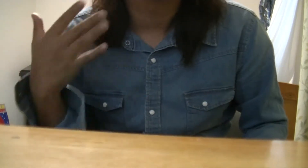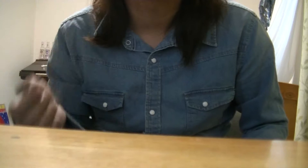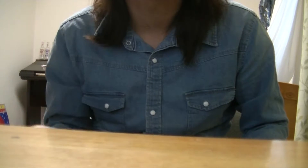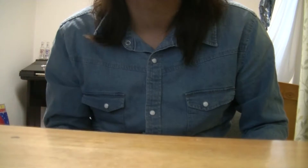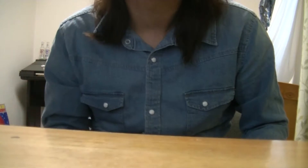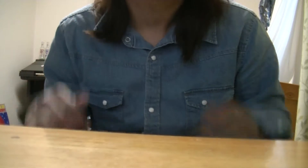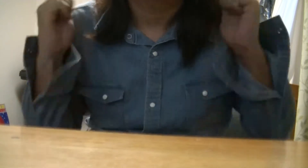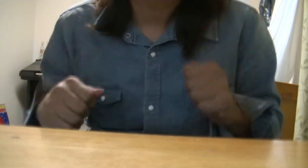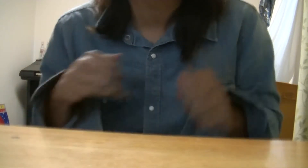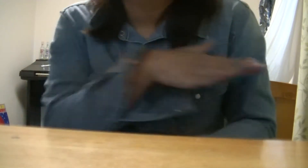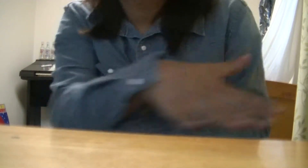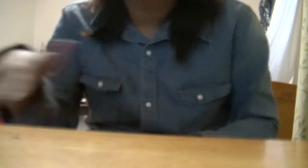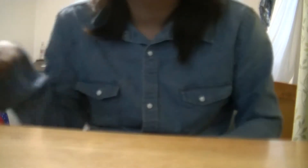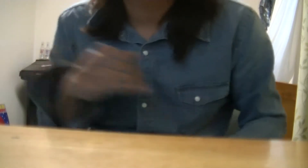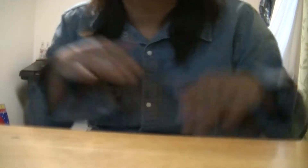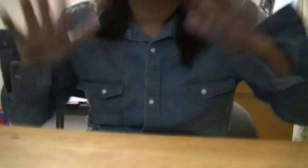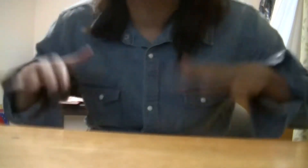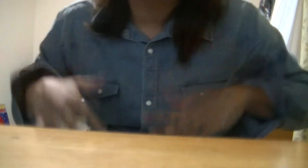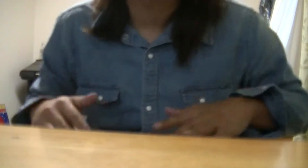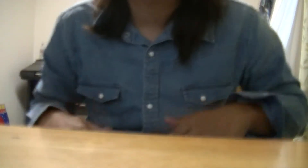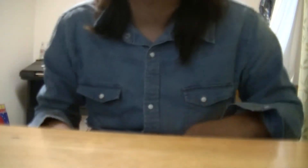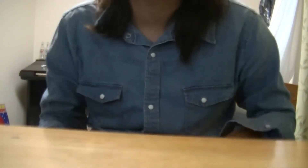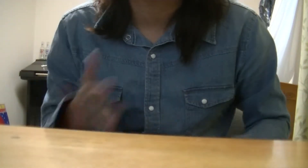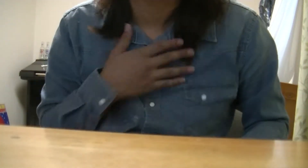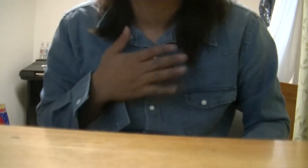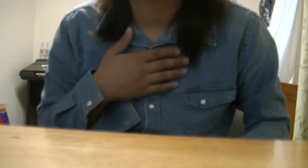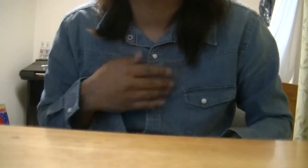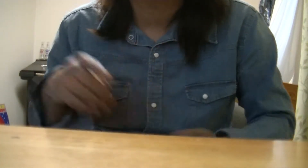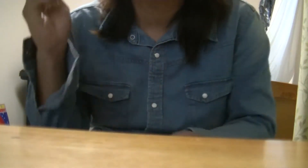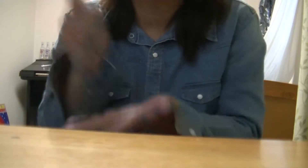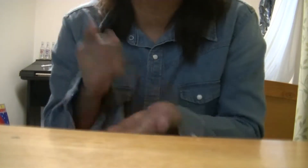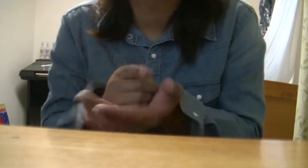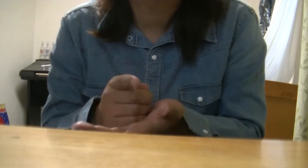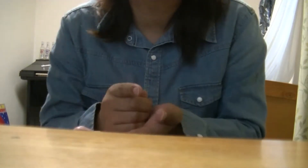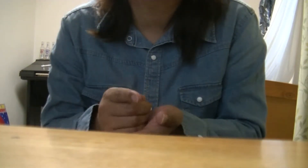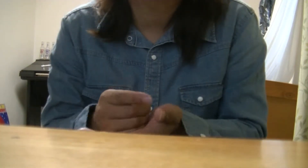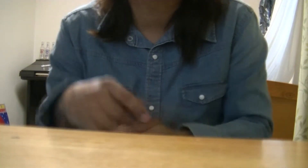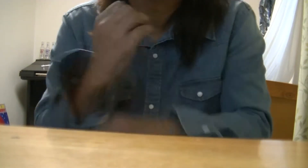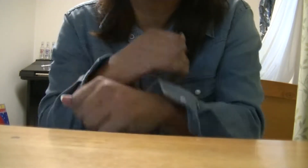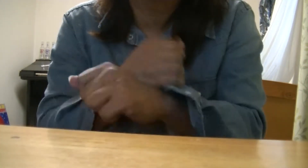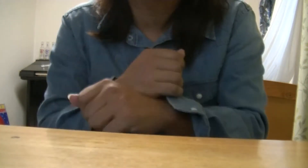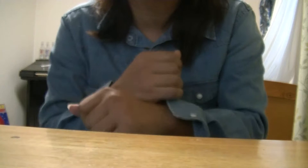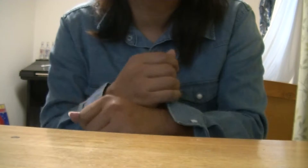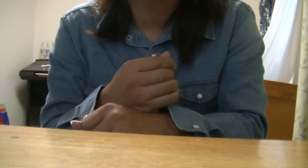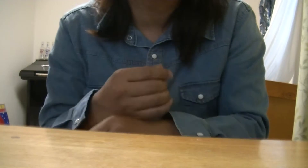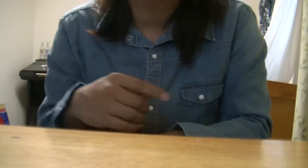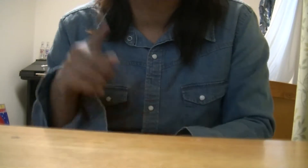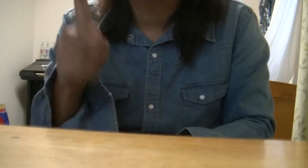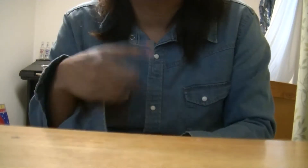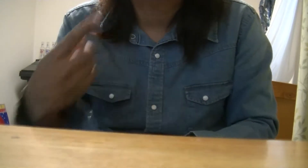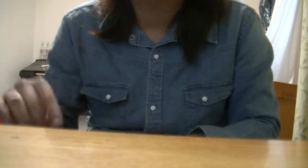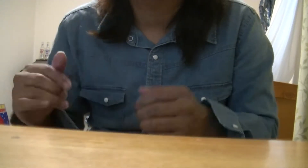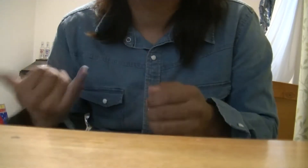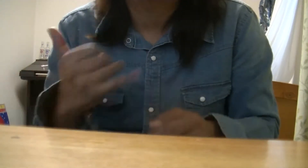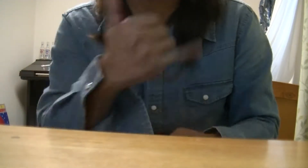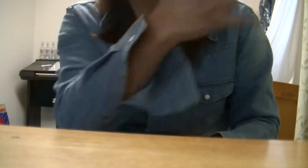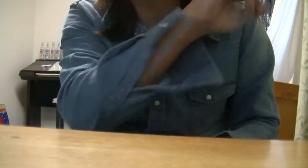みんな、今日もうちの会社でしか提供できない唯一無二の価値を一人でも多くのお客様に伝えてい